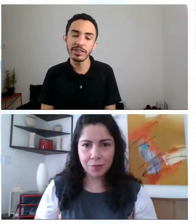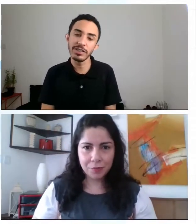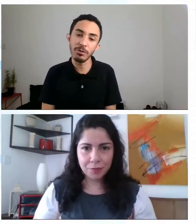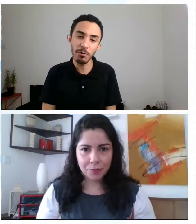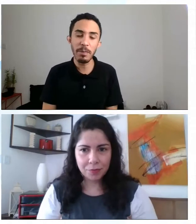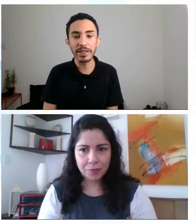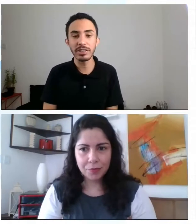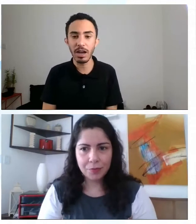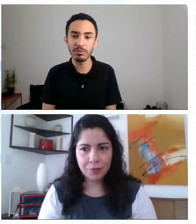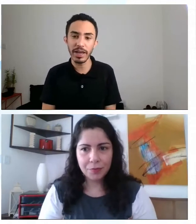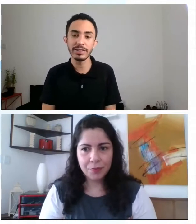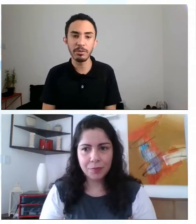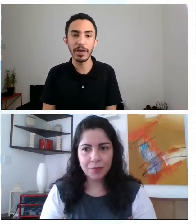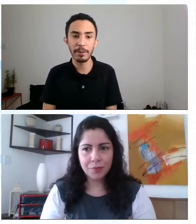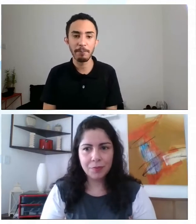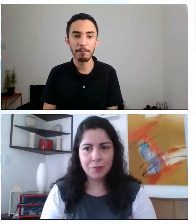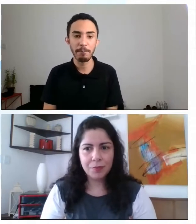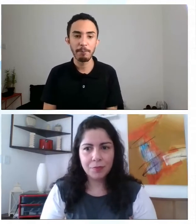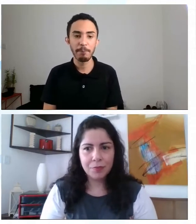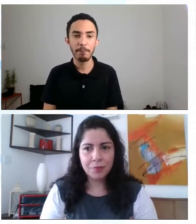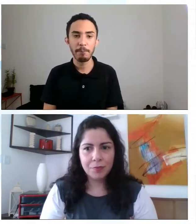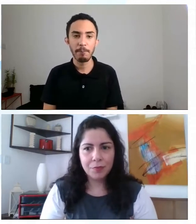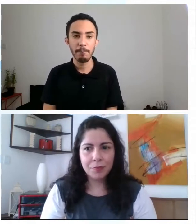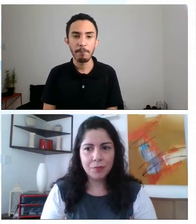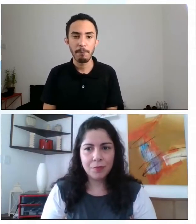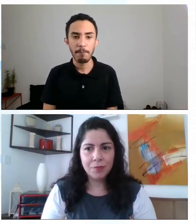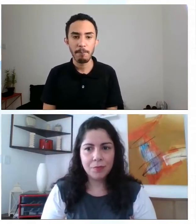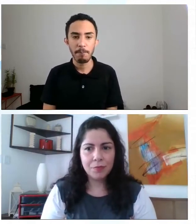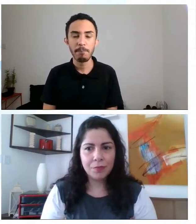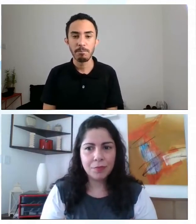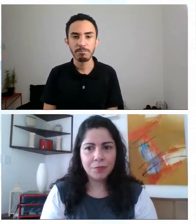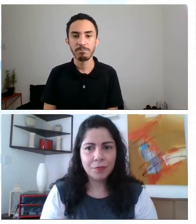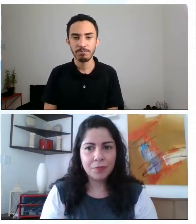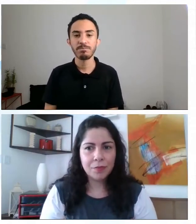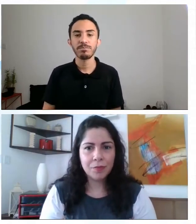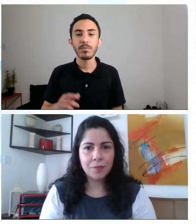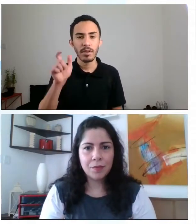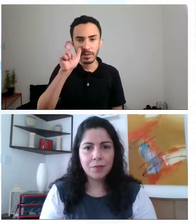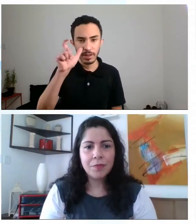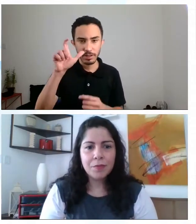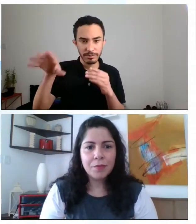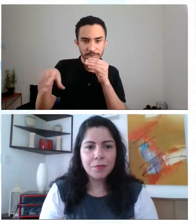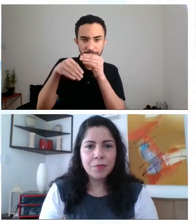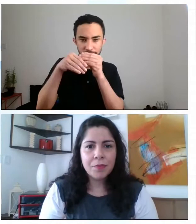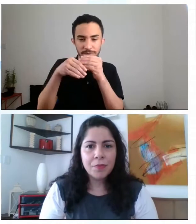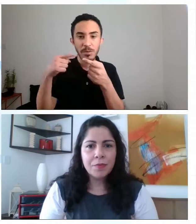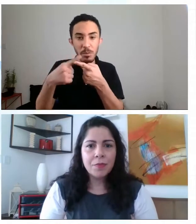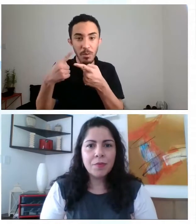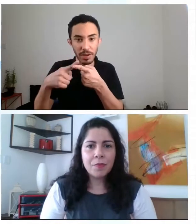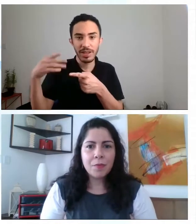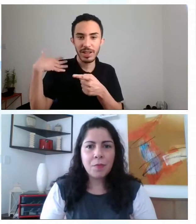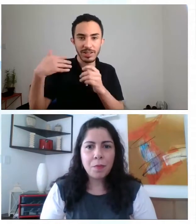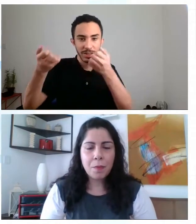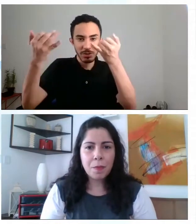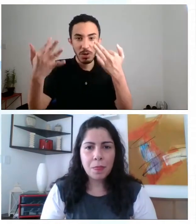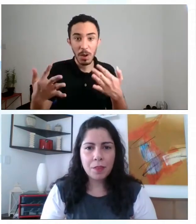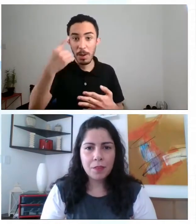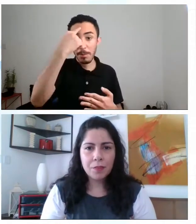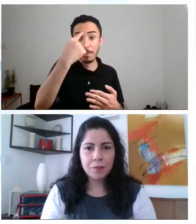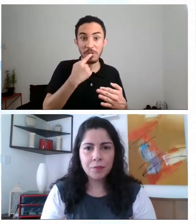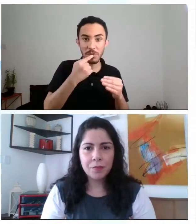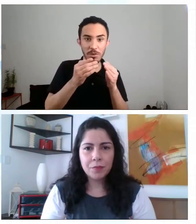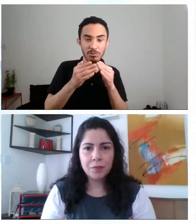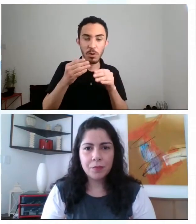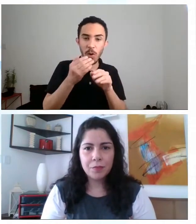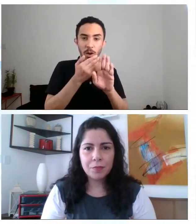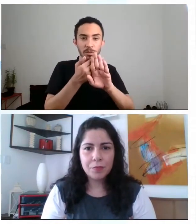desse intensivo, mas acontece também. Uma coisa que é interessante é que, exatamente isso que a Carissa falou, né? Os perfis foram mudando ao